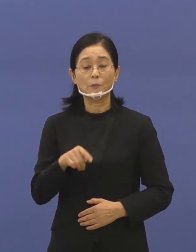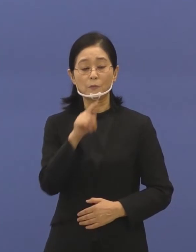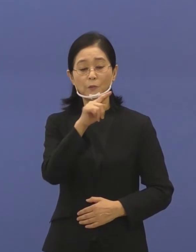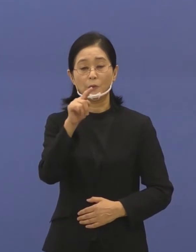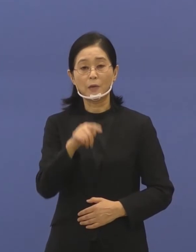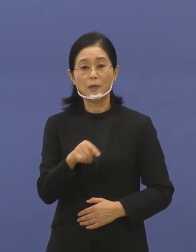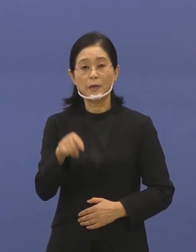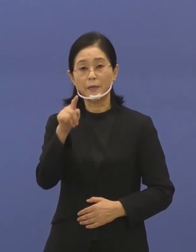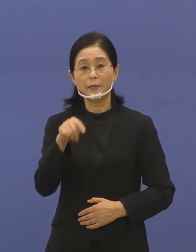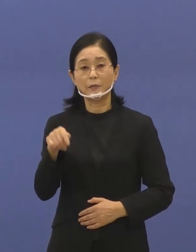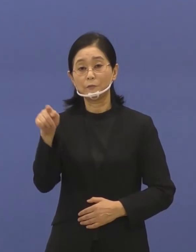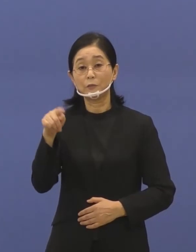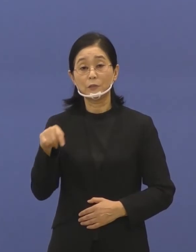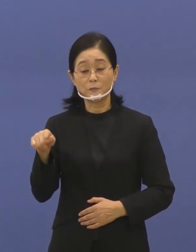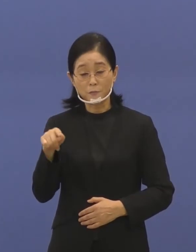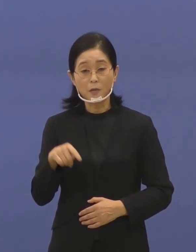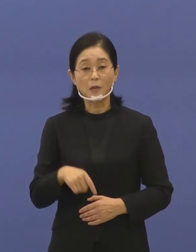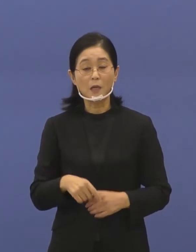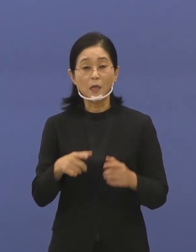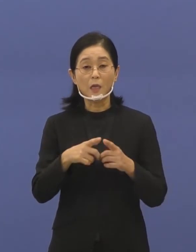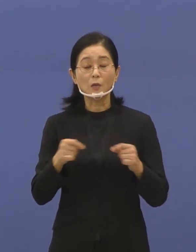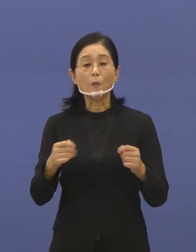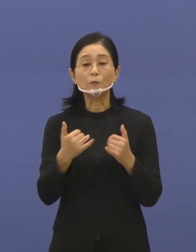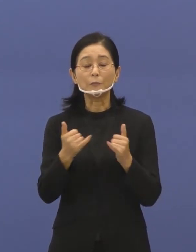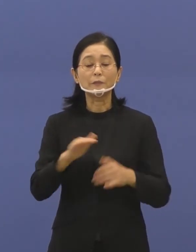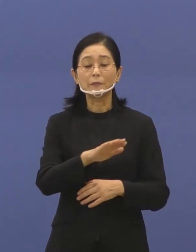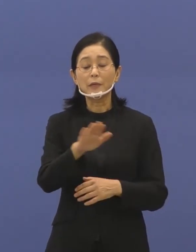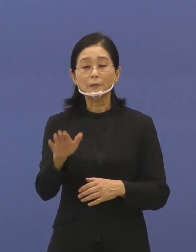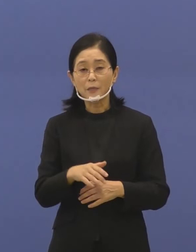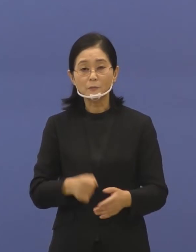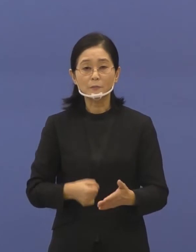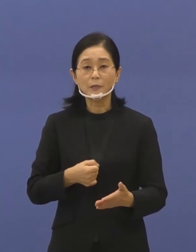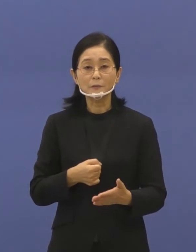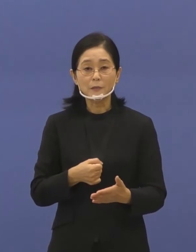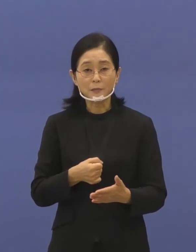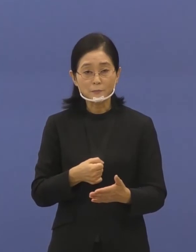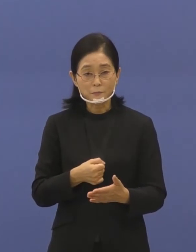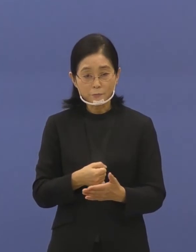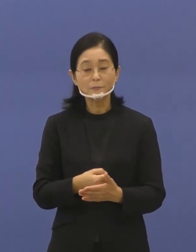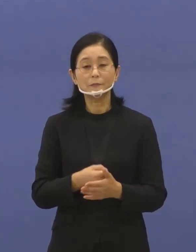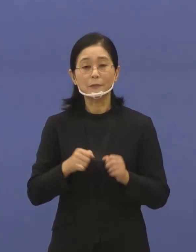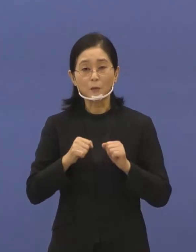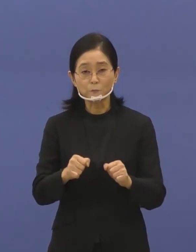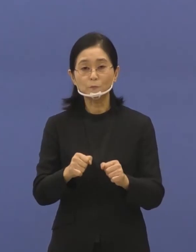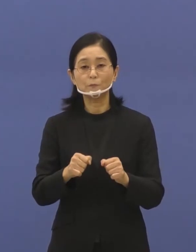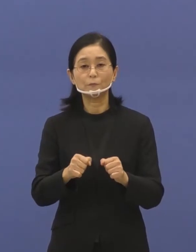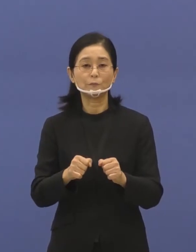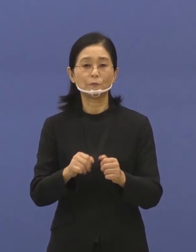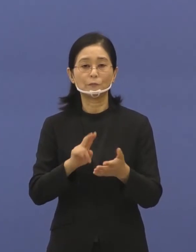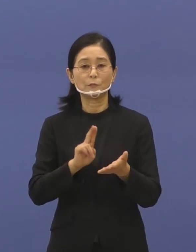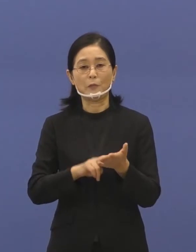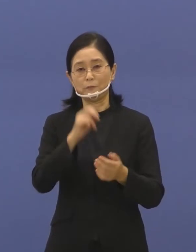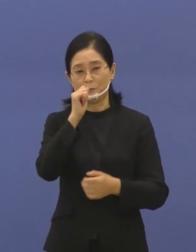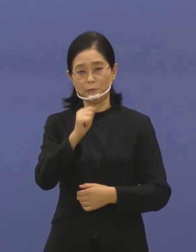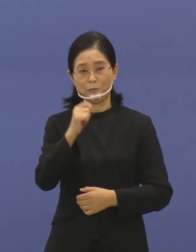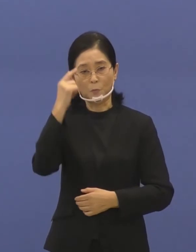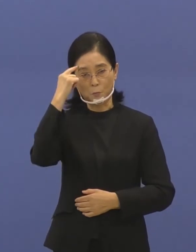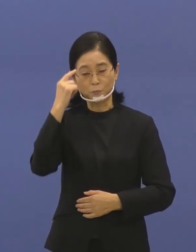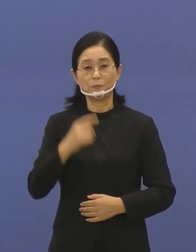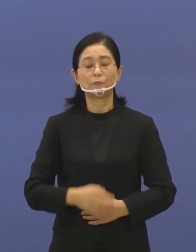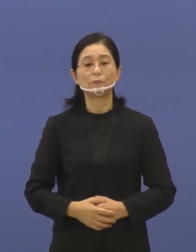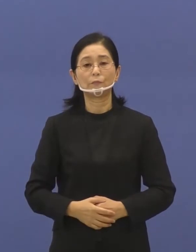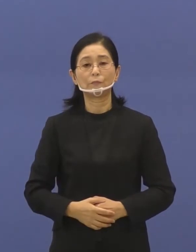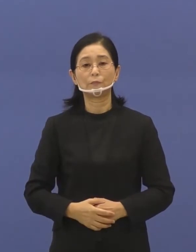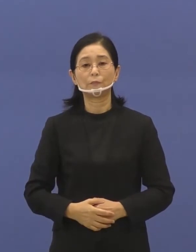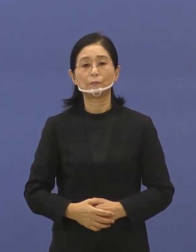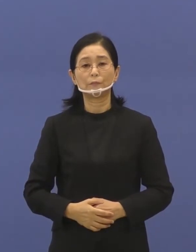決断で、作るとこう決められるべきことだと思いますので、そのようにこ